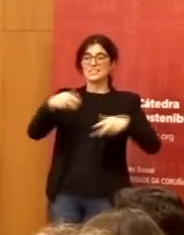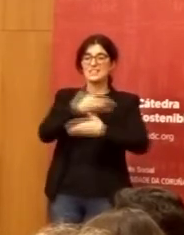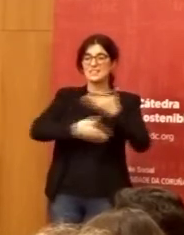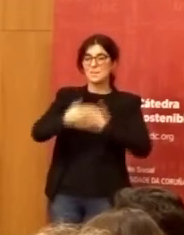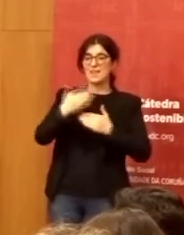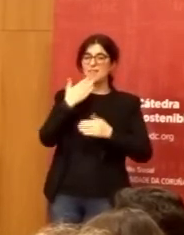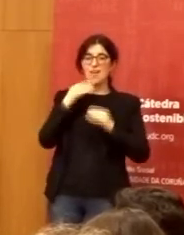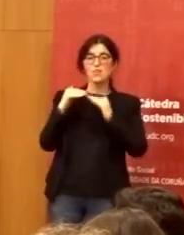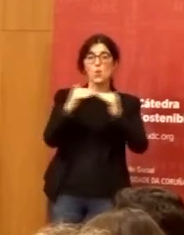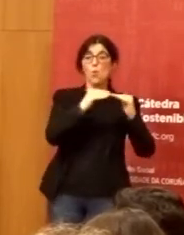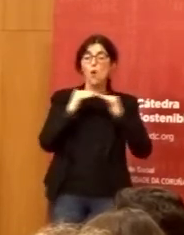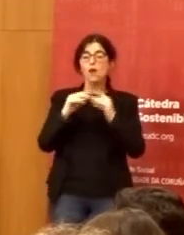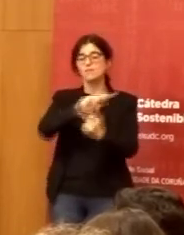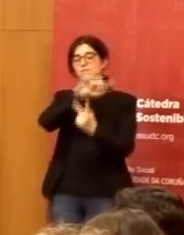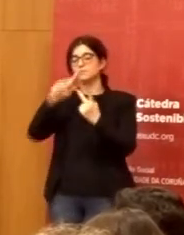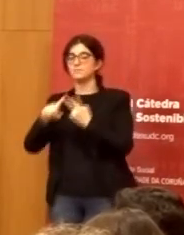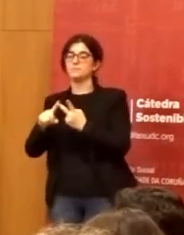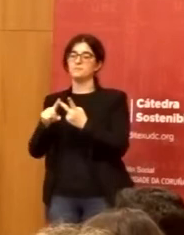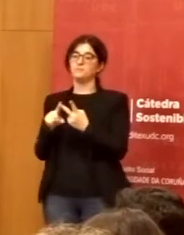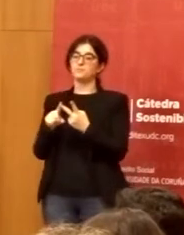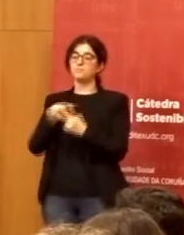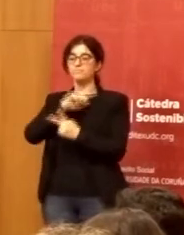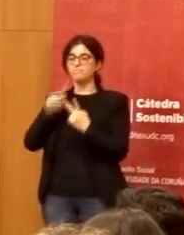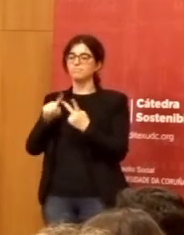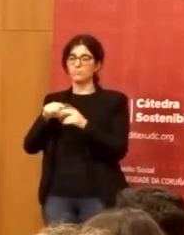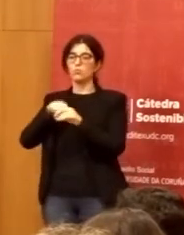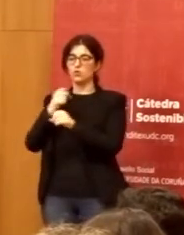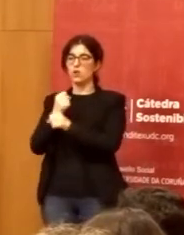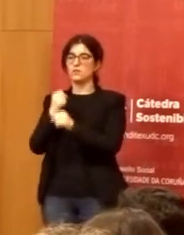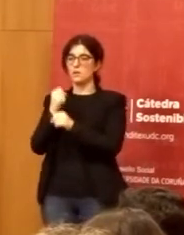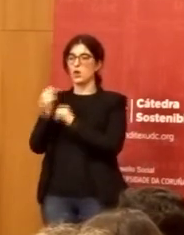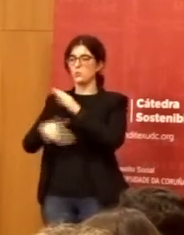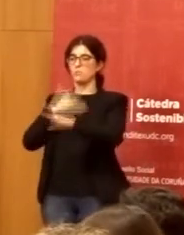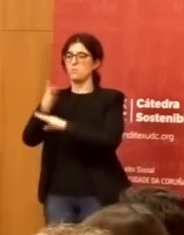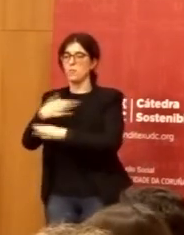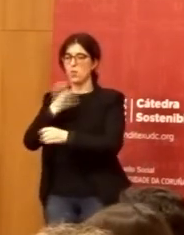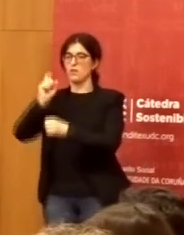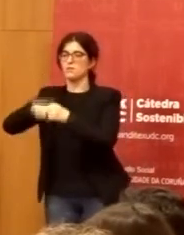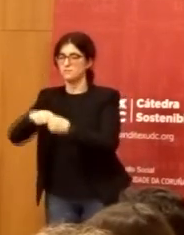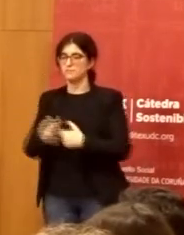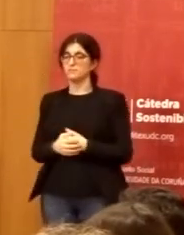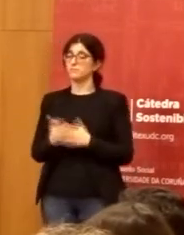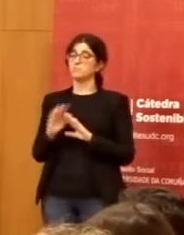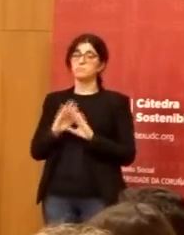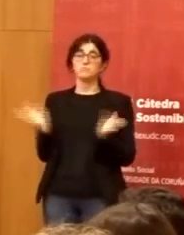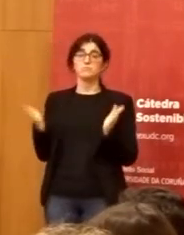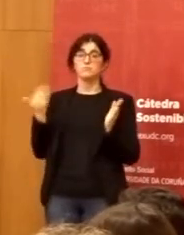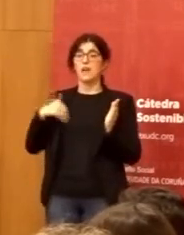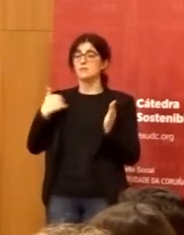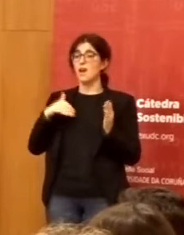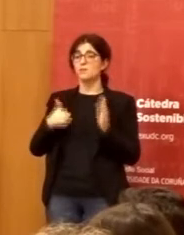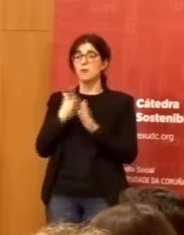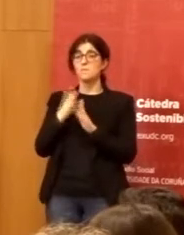edad, y por otro lado, alcanzar, tener un puesto de trabajo, alcanzar su inserción laboral. Bueno, yo con esto